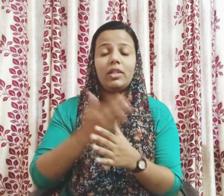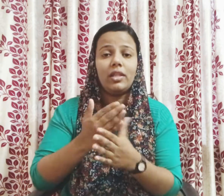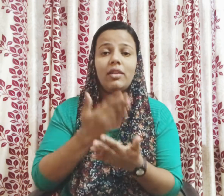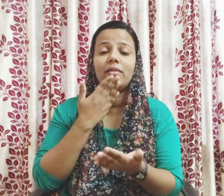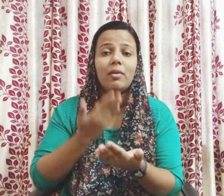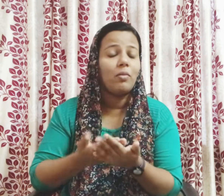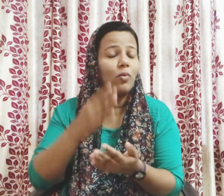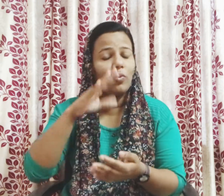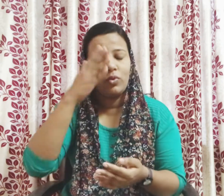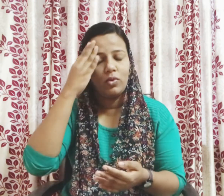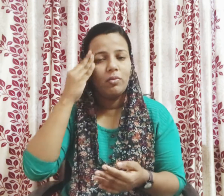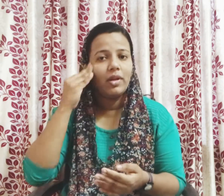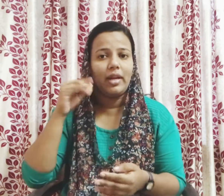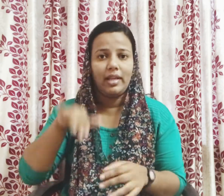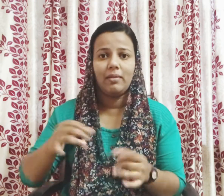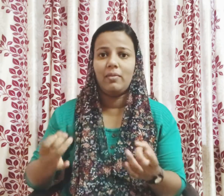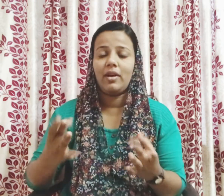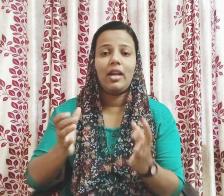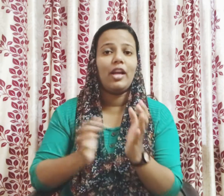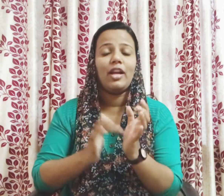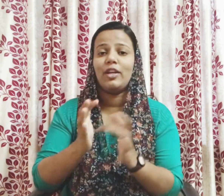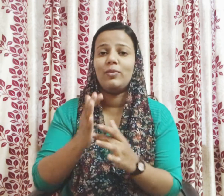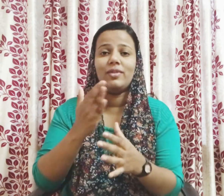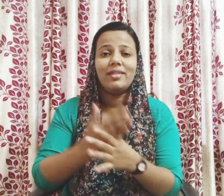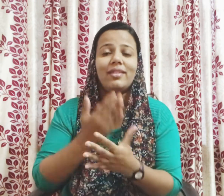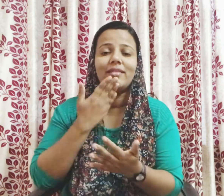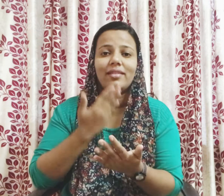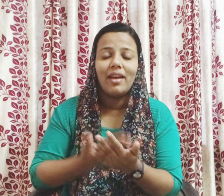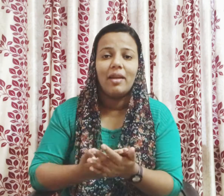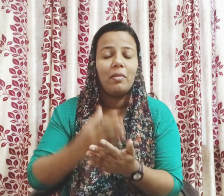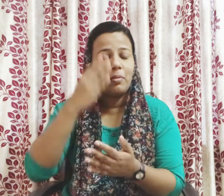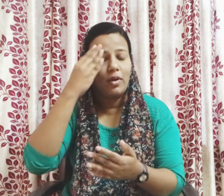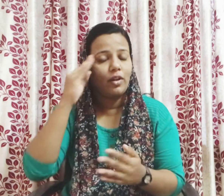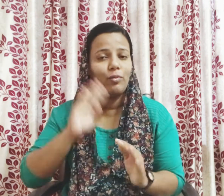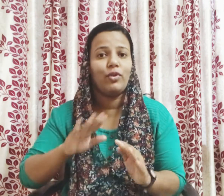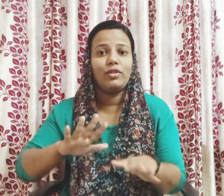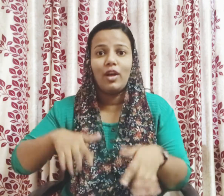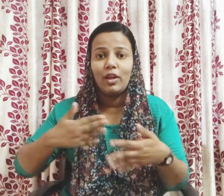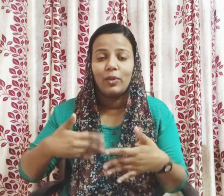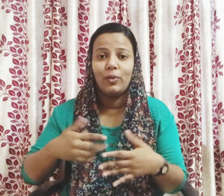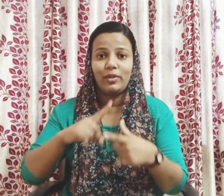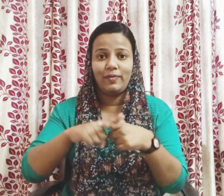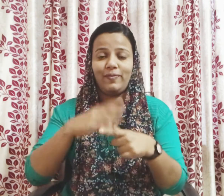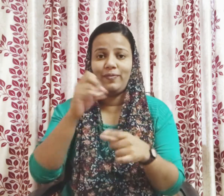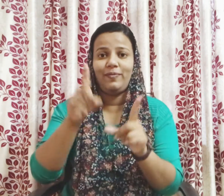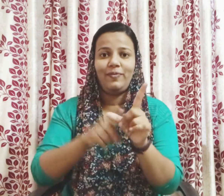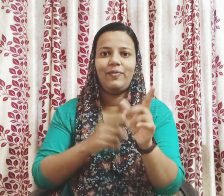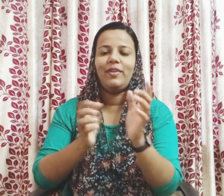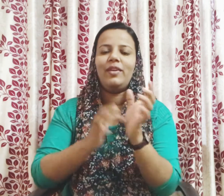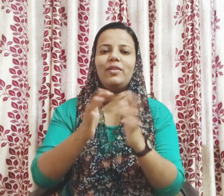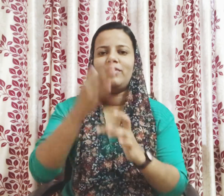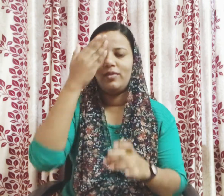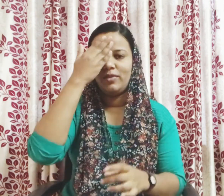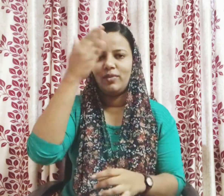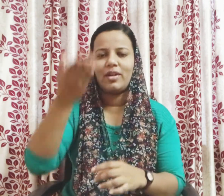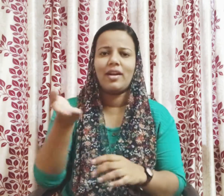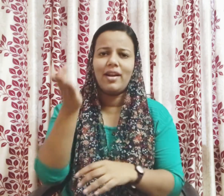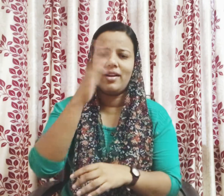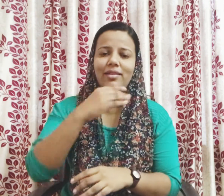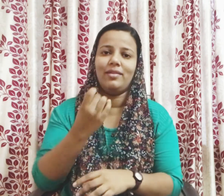ഈ പ്രഭാതത്തിൽ കർത്താവ് ചെയ്ത നന്മകളെ ഒന്നും മറക്കാതെ സന്തോഷമുള്ള ഹൃദയത്തോടെ ആനന്ദത്തോടെ കർത്താവിനൊന്ന് സ്തോത്രം ചെയ്തേ. കഴിഞ്ഞ പകൽ